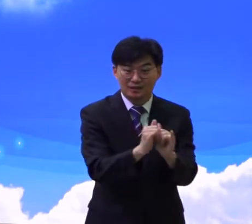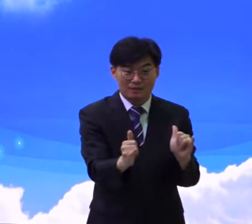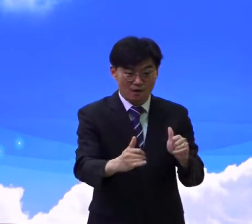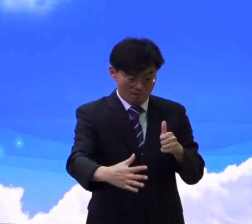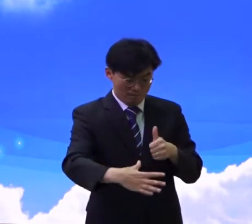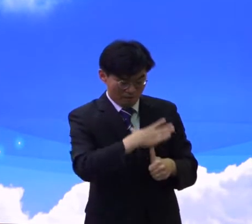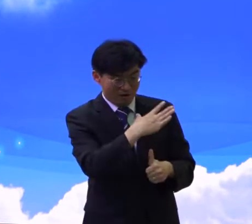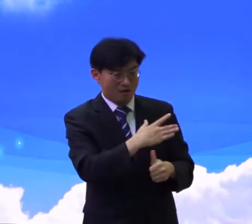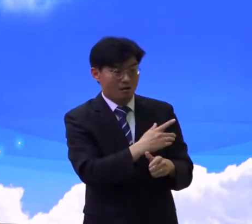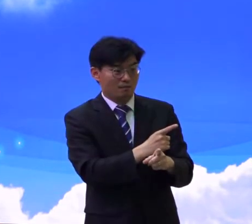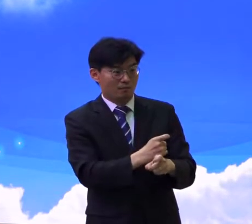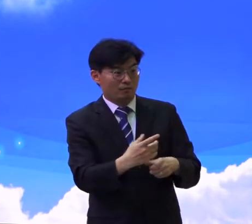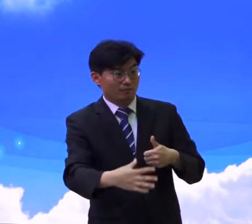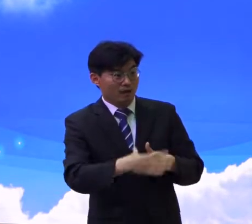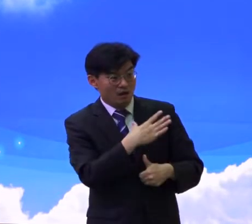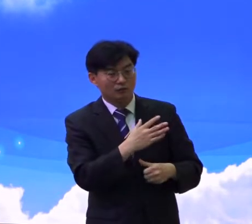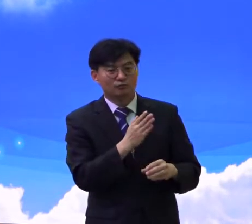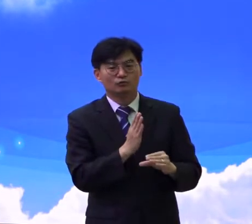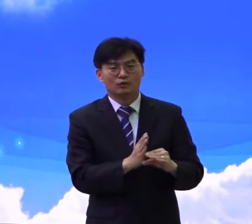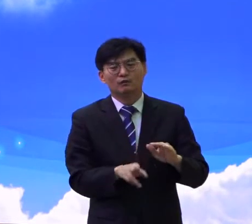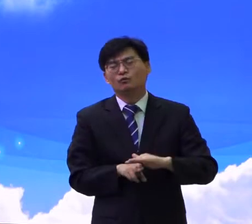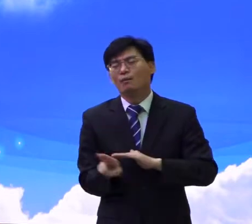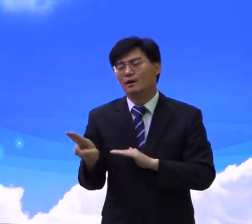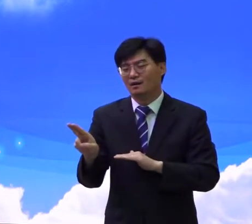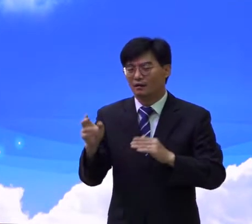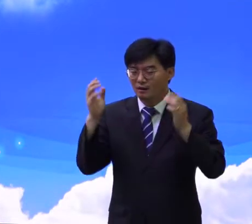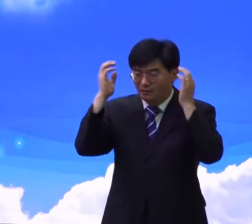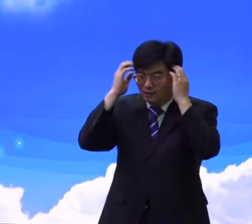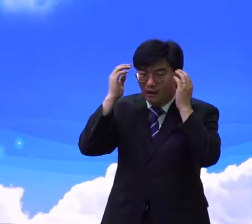게다가 예레미야가 지금 상황을 보니까